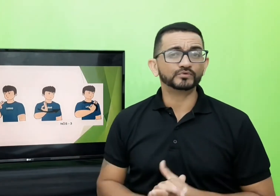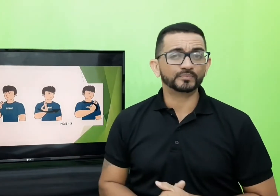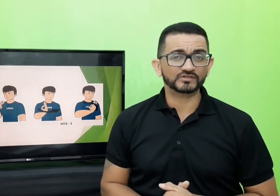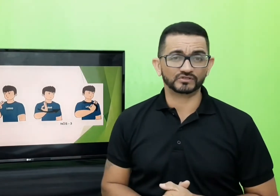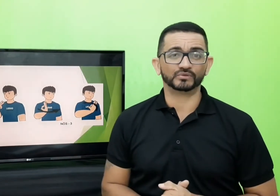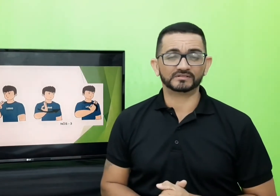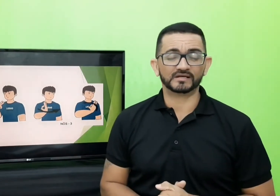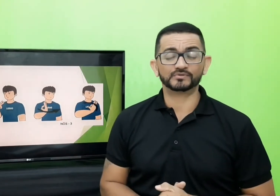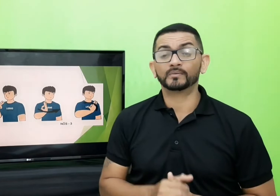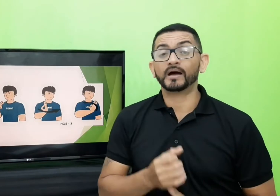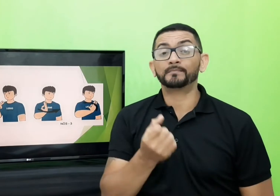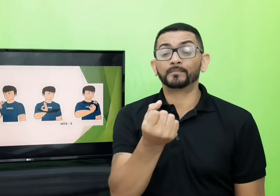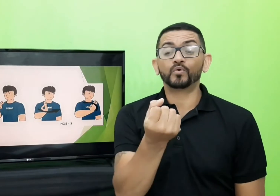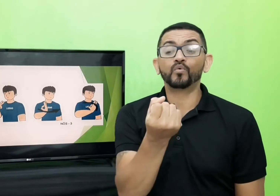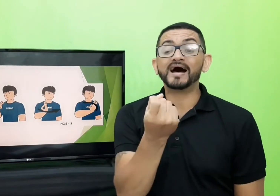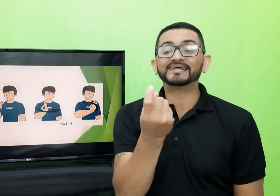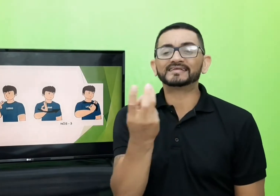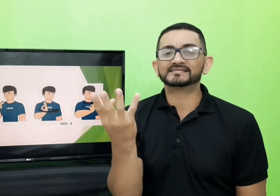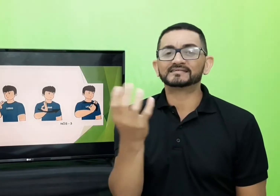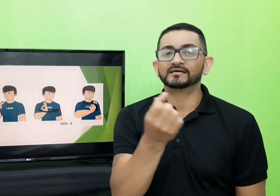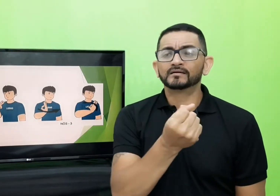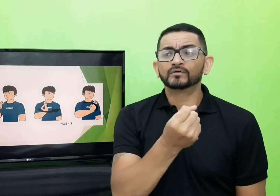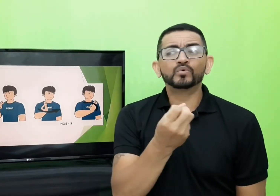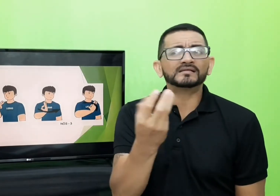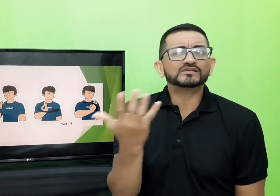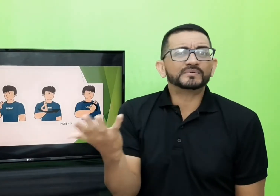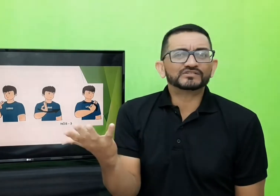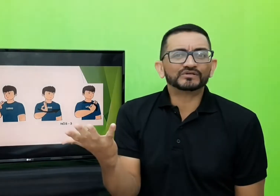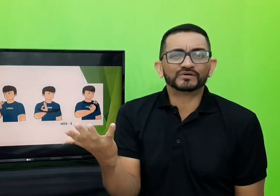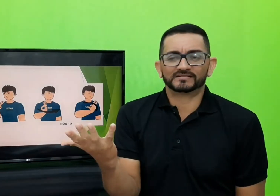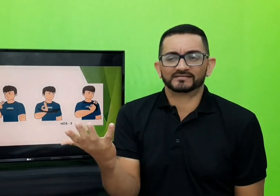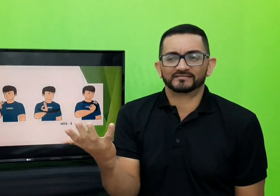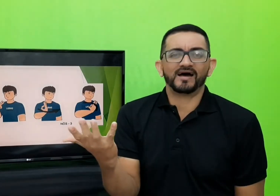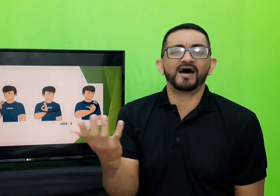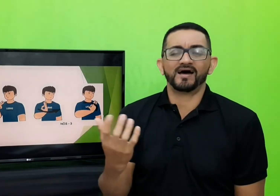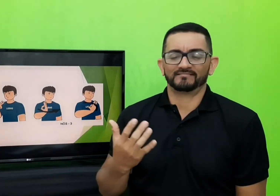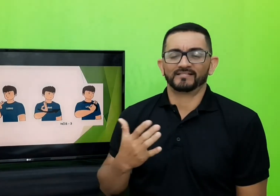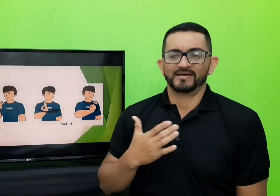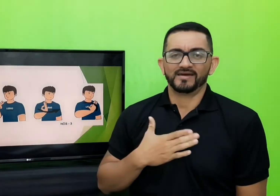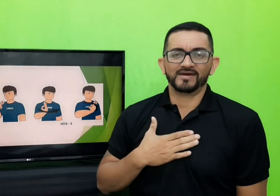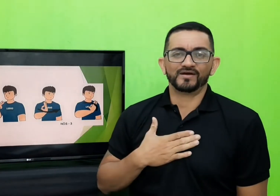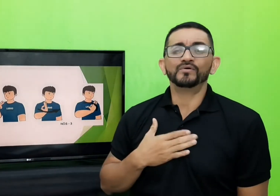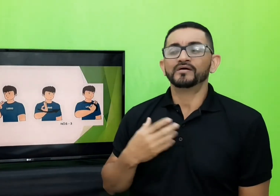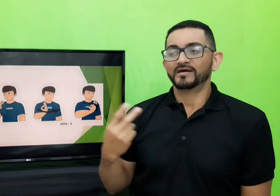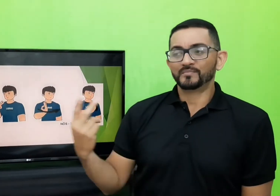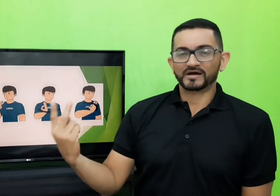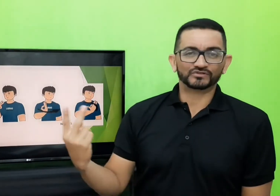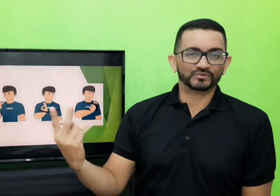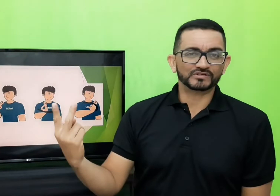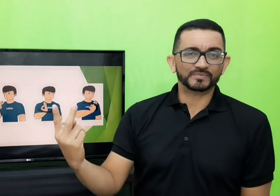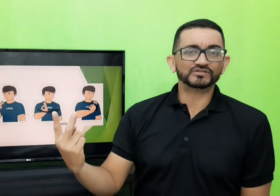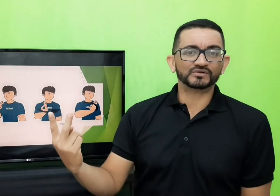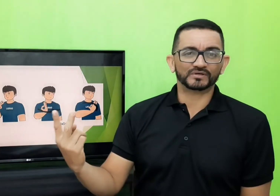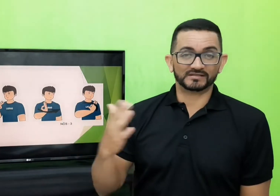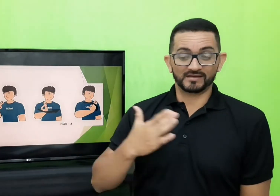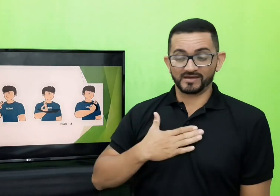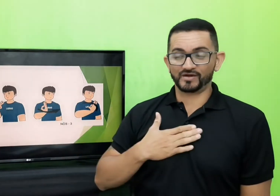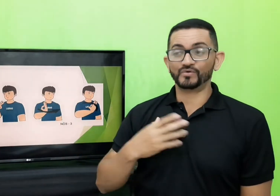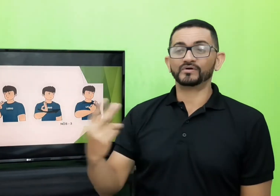de pessoas. Aí a pessoa, quantas pessoas? Eu e mais duas pessoas. Eu e